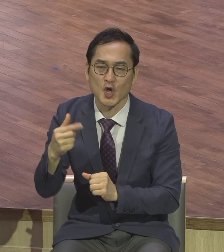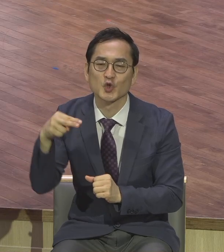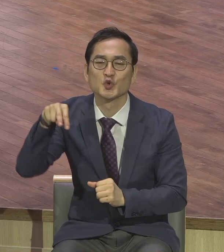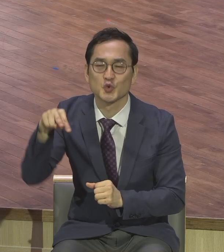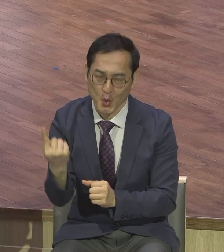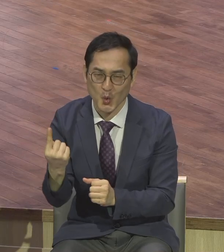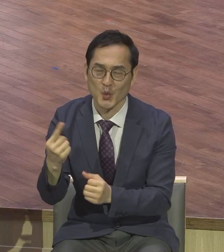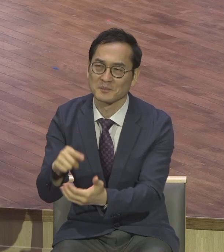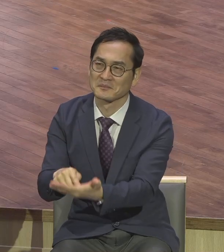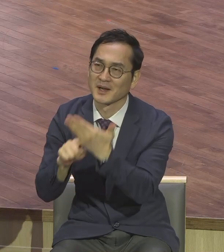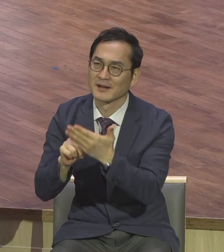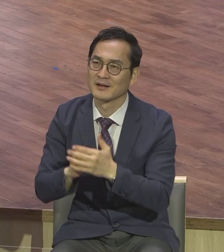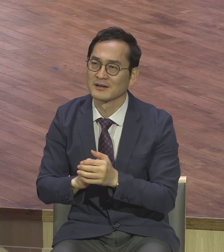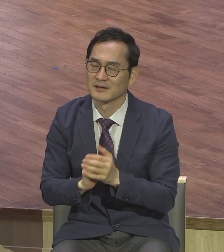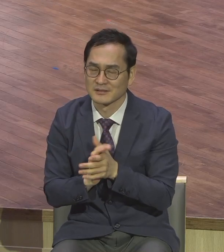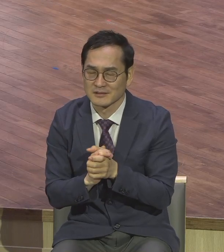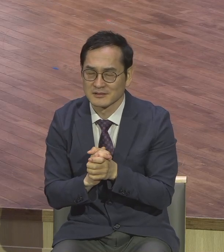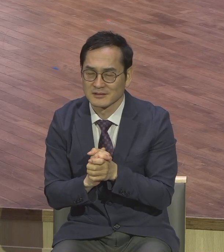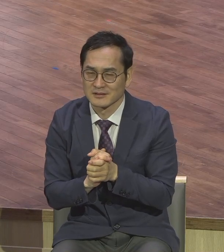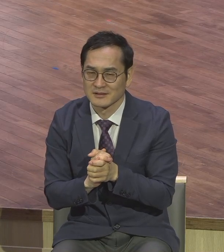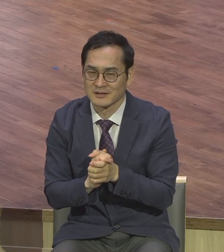또 하나의 교회가 아니라